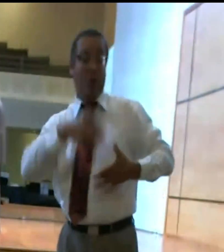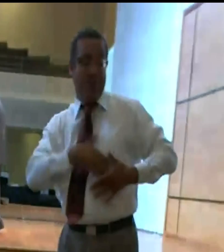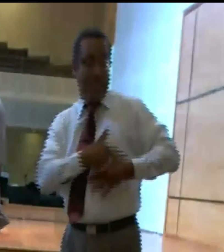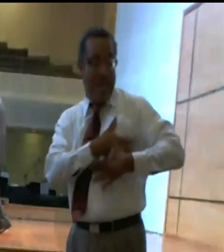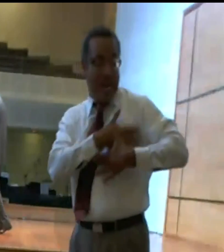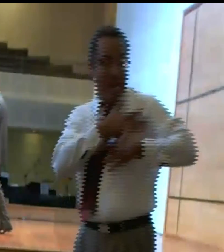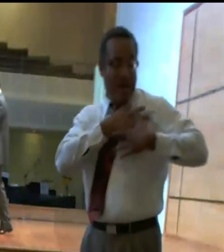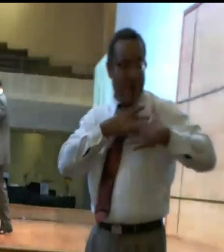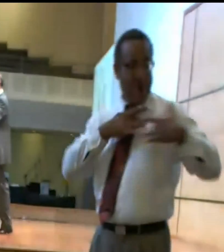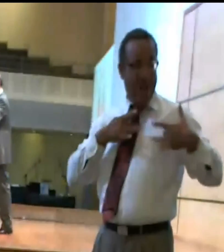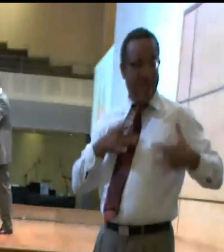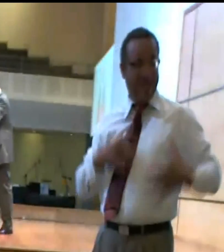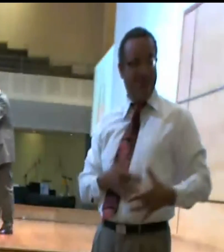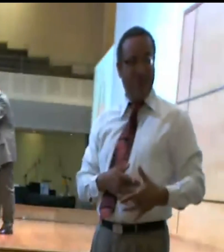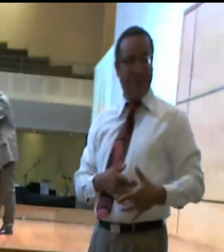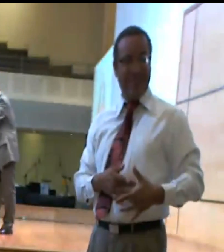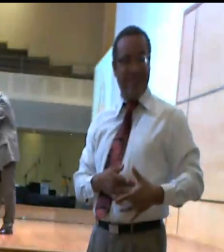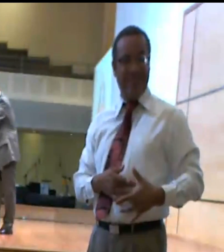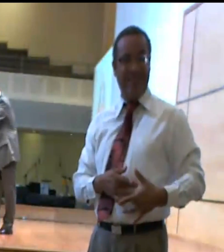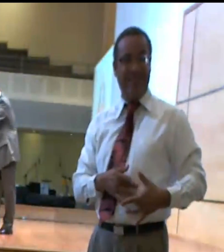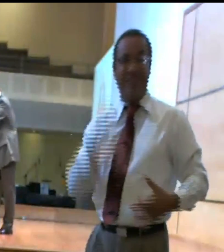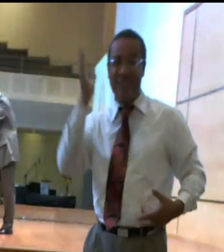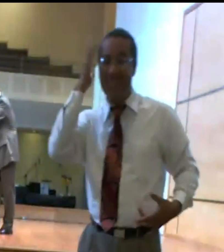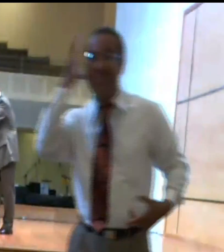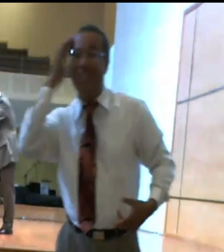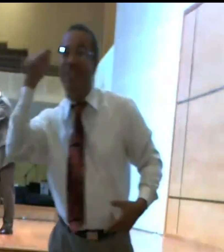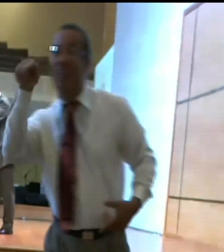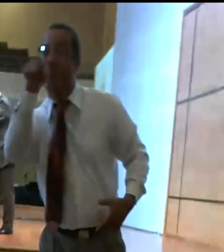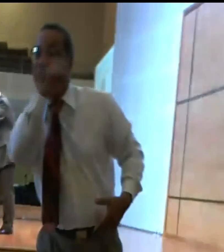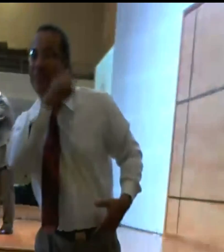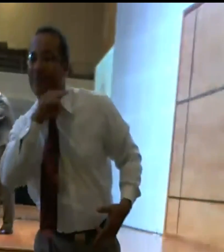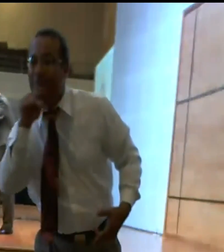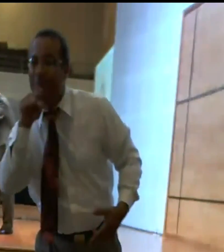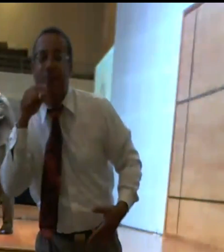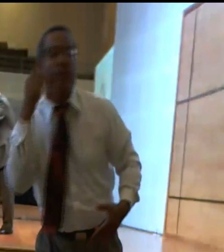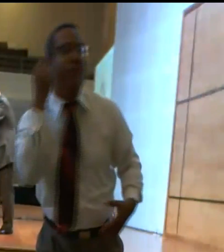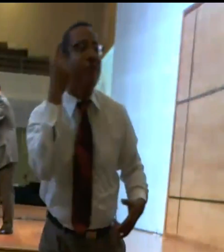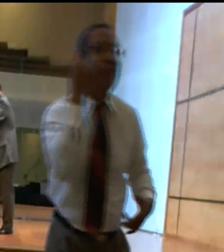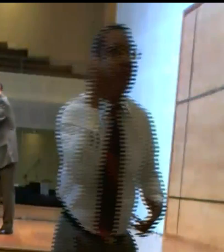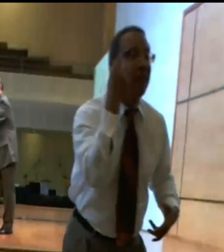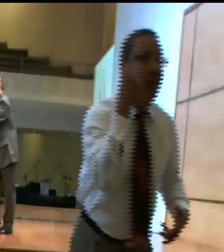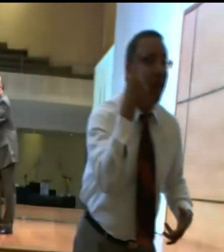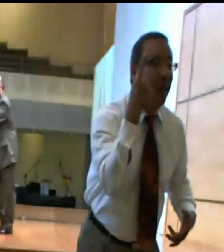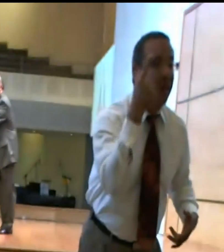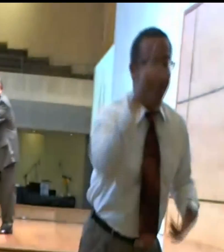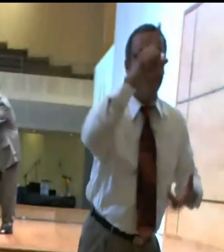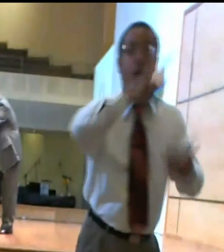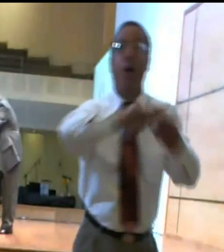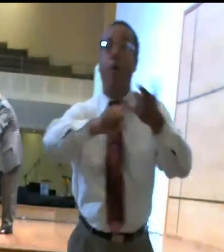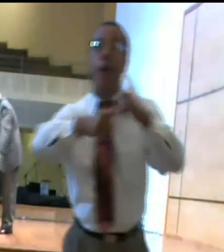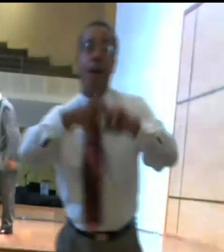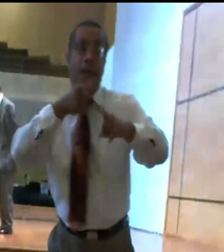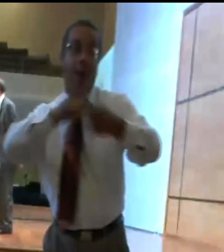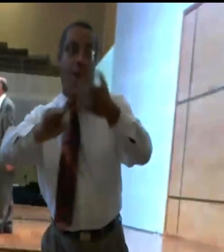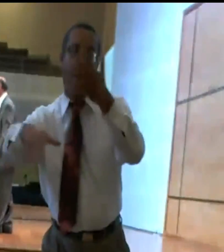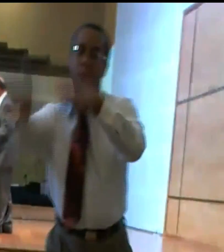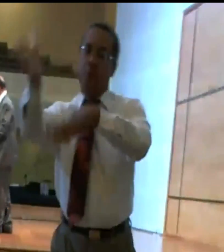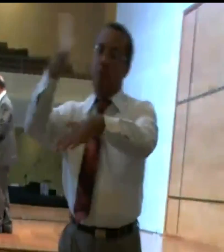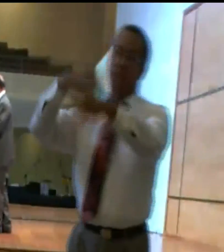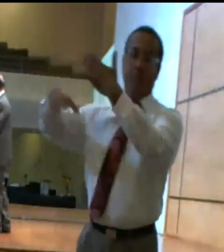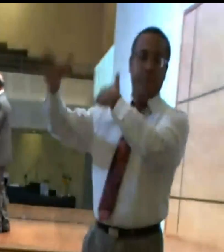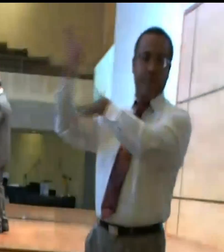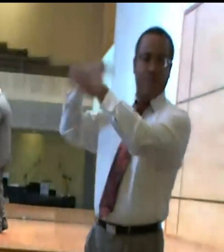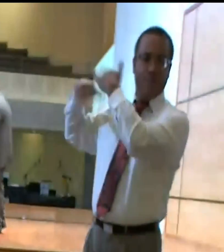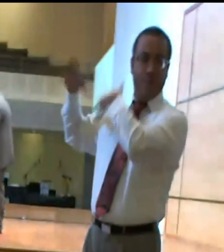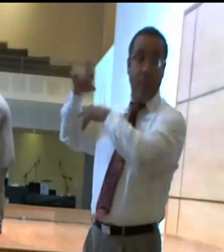rostro. Matthew Parris es un periodista inglés nacido en África, que a pesar de ser